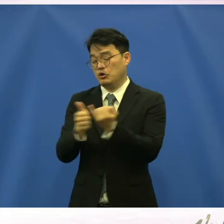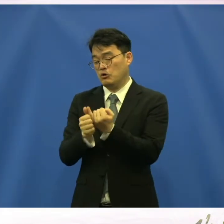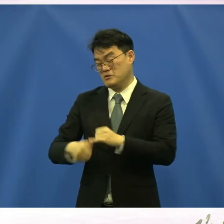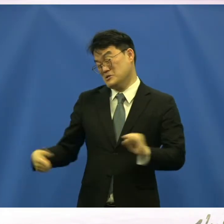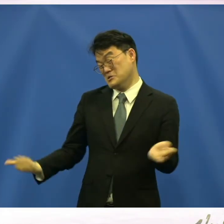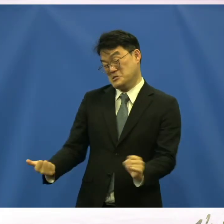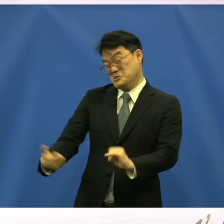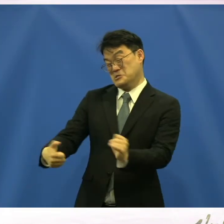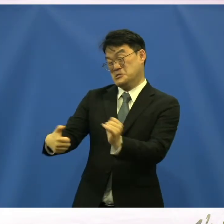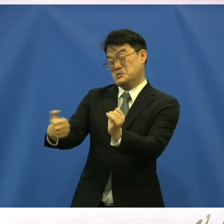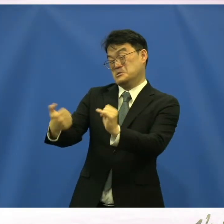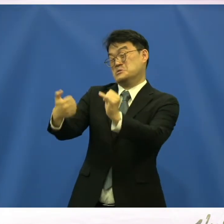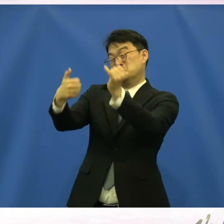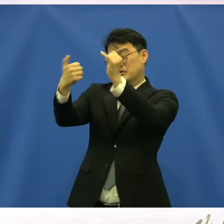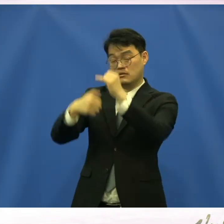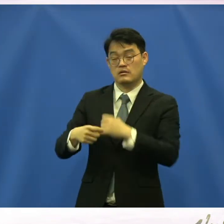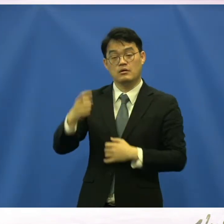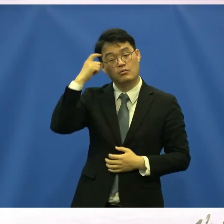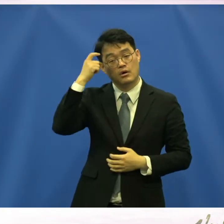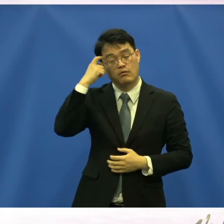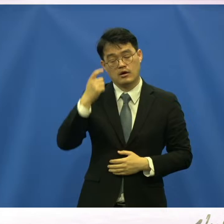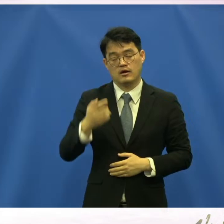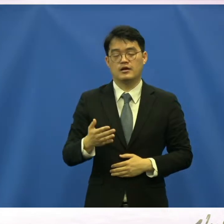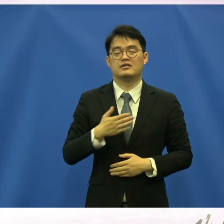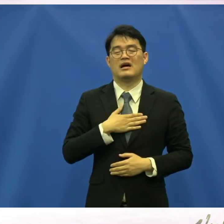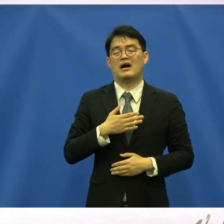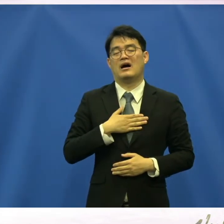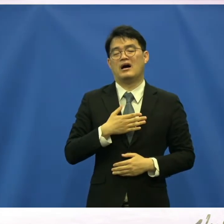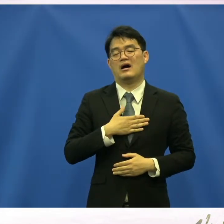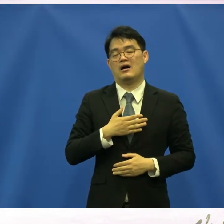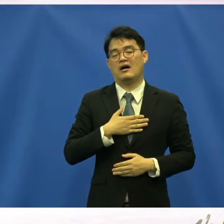아파트 평수 늘린다고 결혼 생활이 달라지는 게 아닙니다.